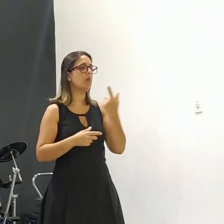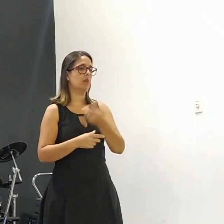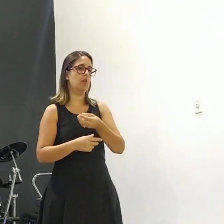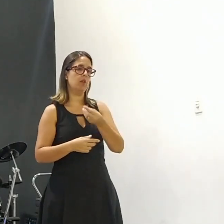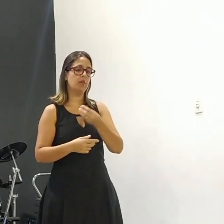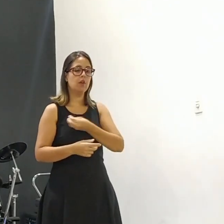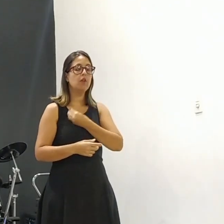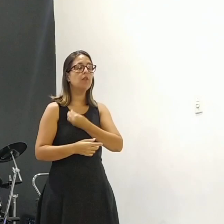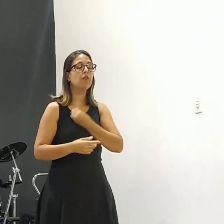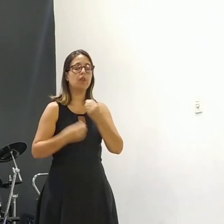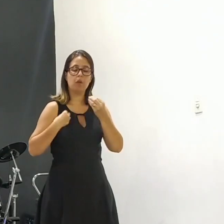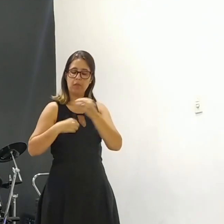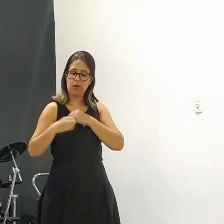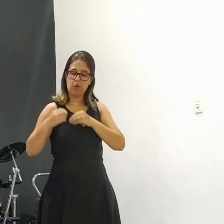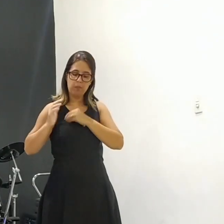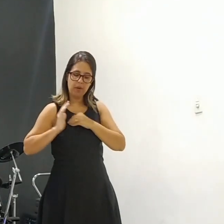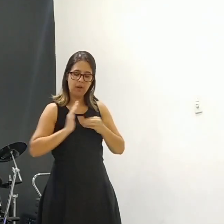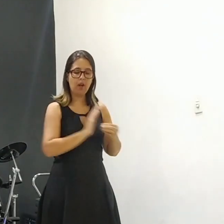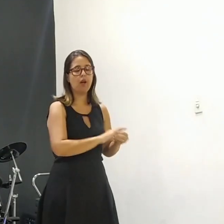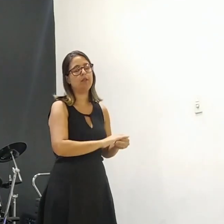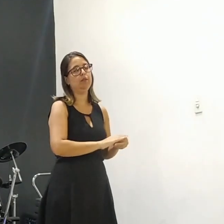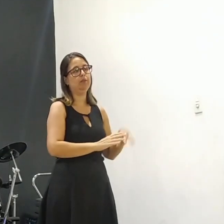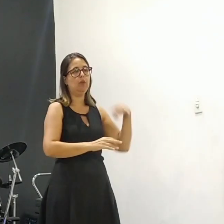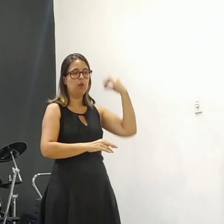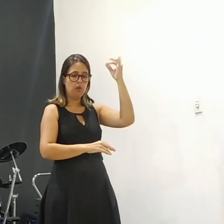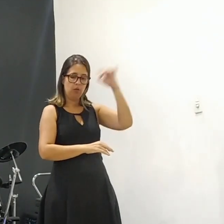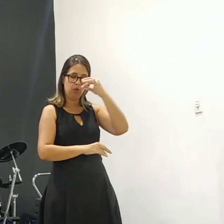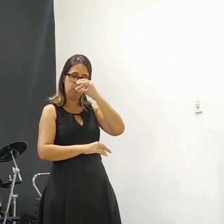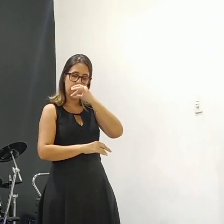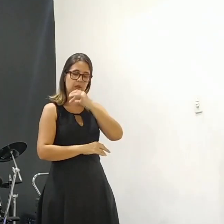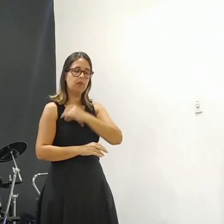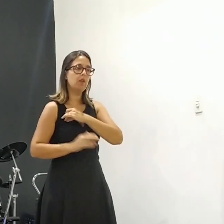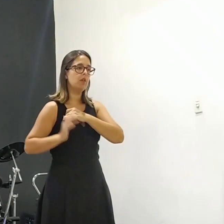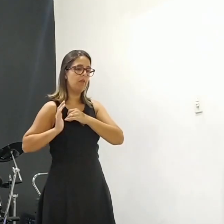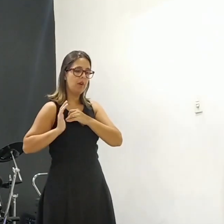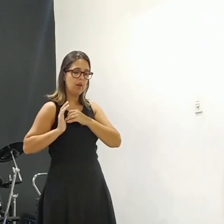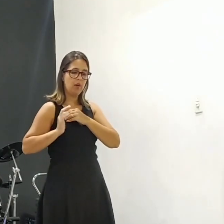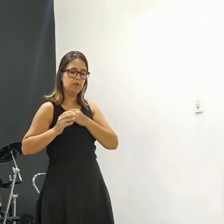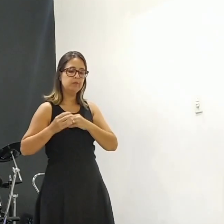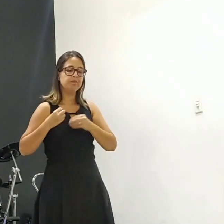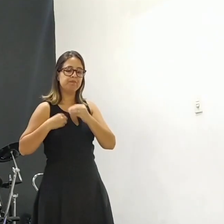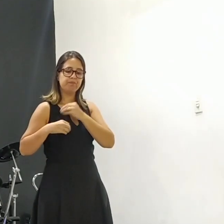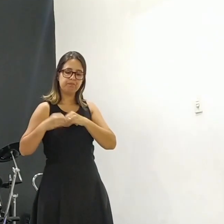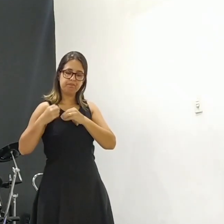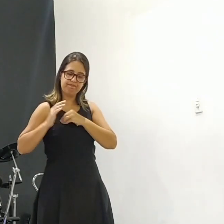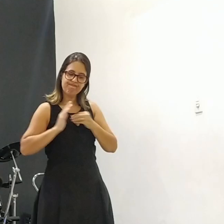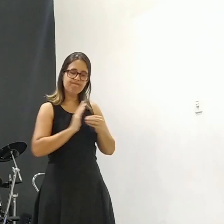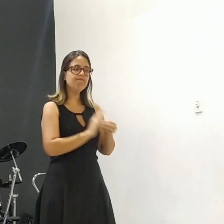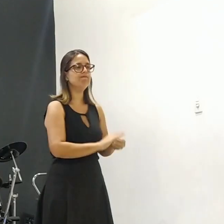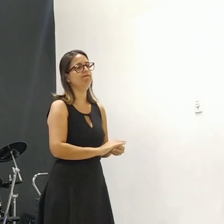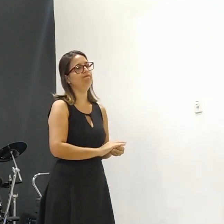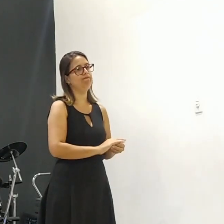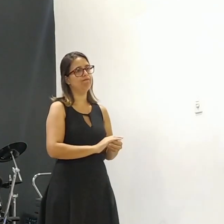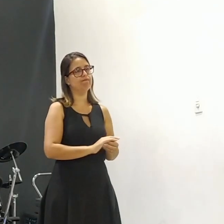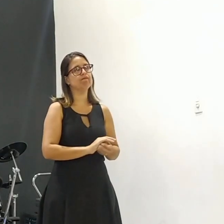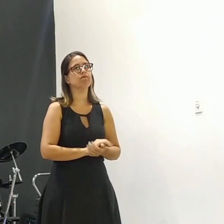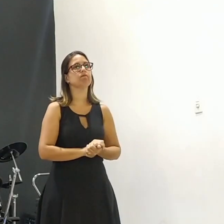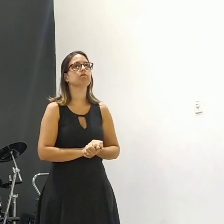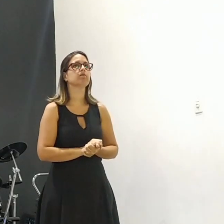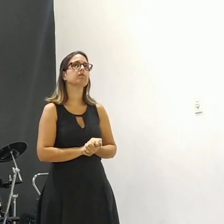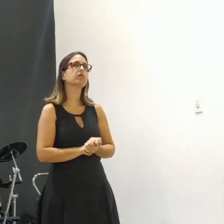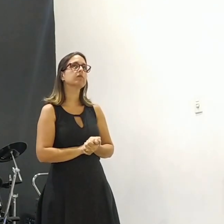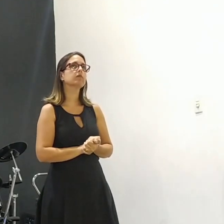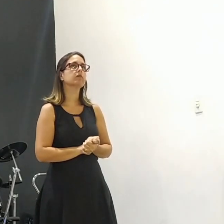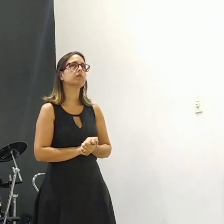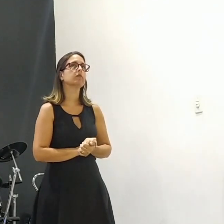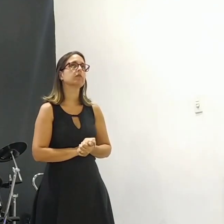o pecado, para tirar a impureza. E esse rio é Cristo, esse rio é o Espírito Santo que está fluindo aqui nessa